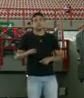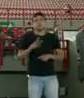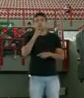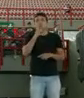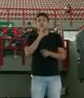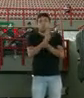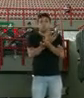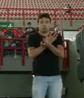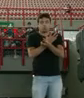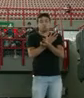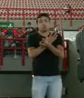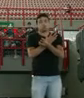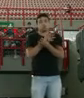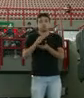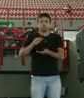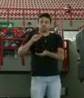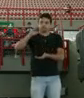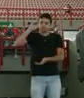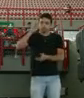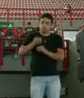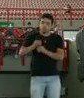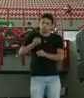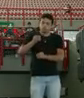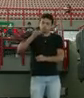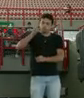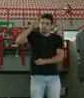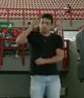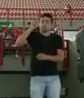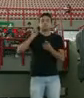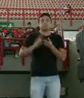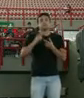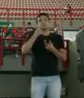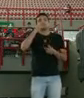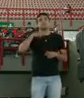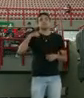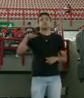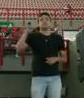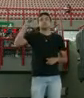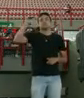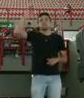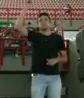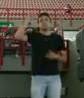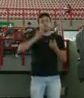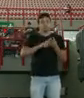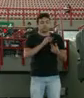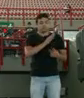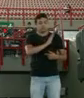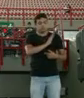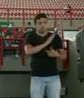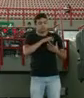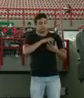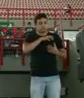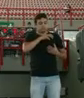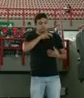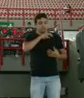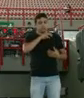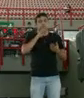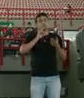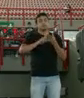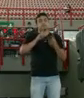ósseo desordenado, quem é que está crescendo junto com isso? O coração. Qual é,